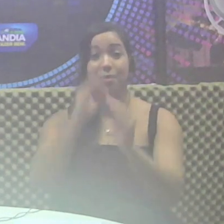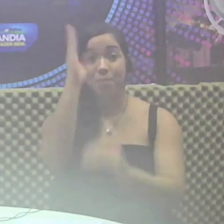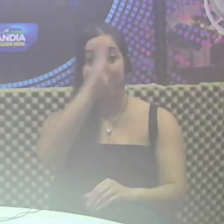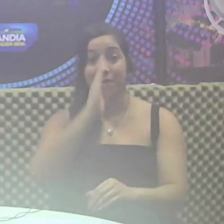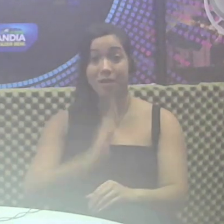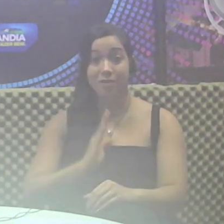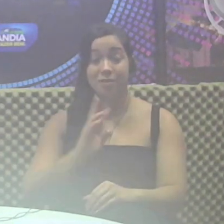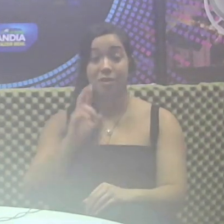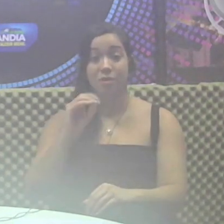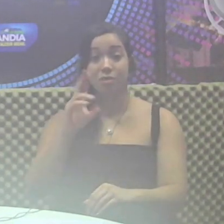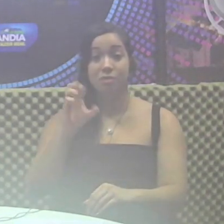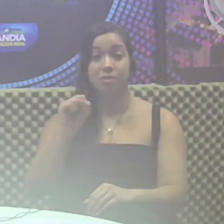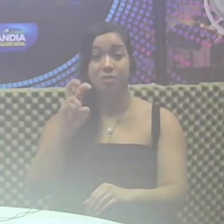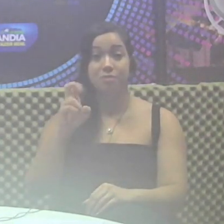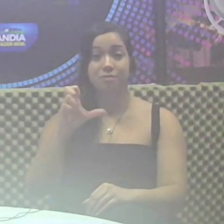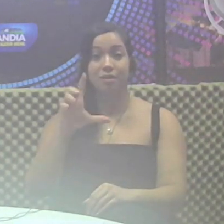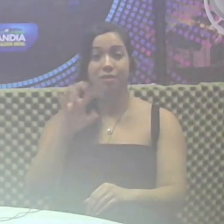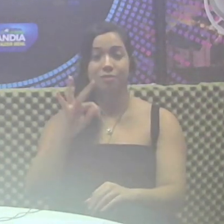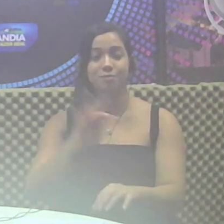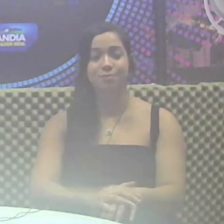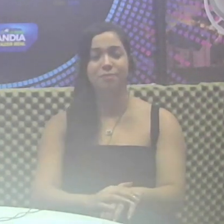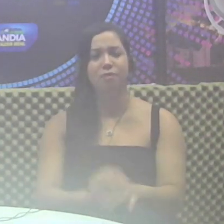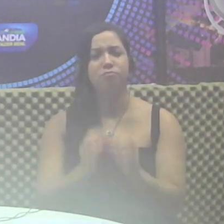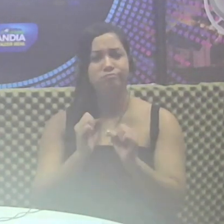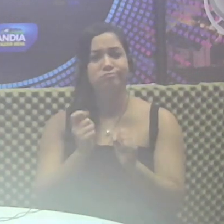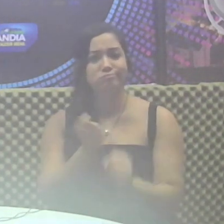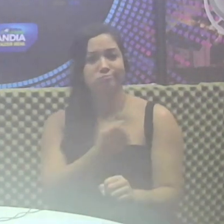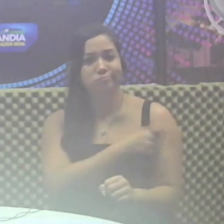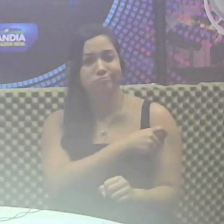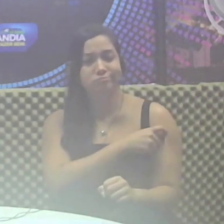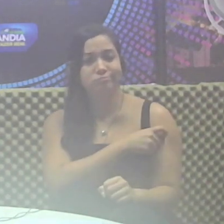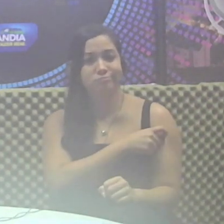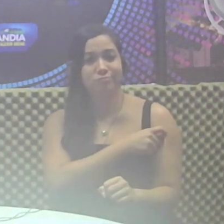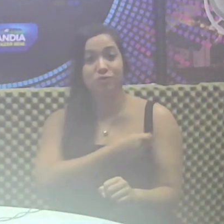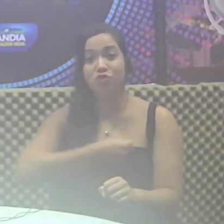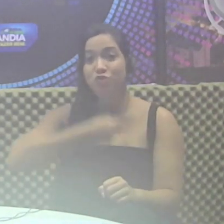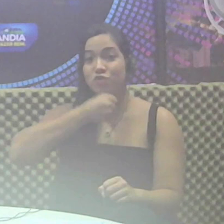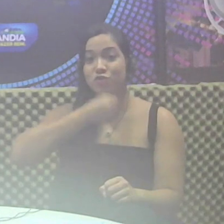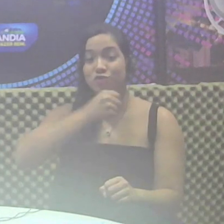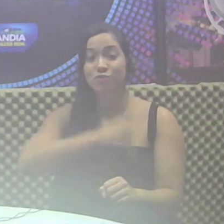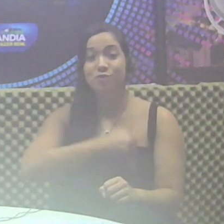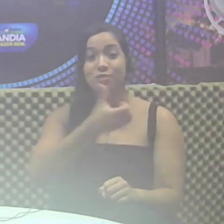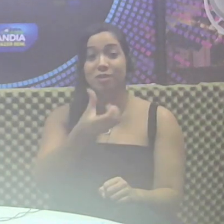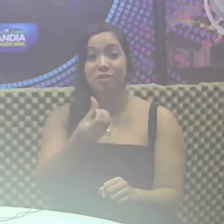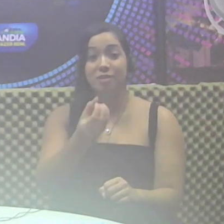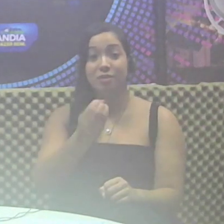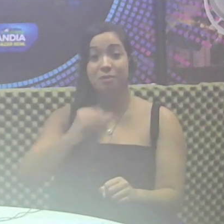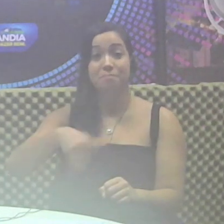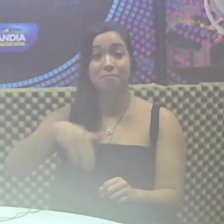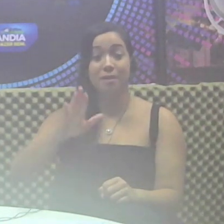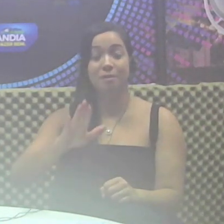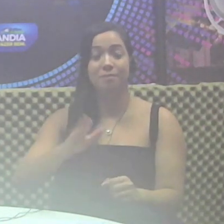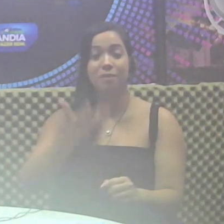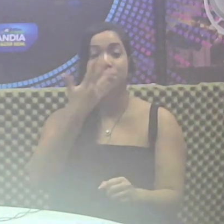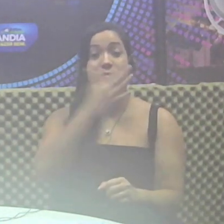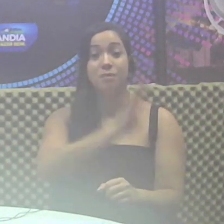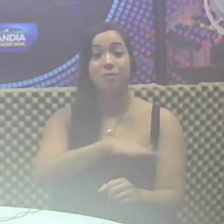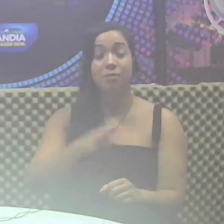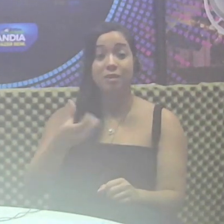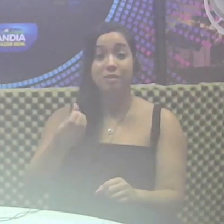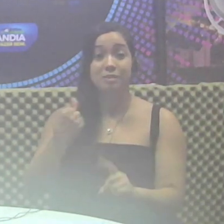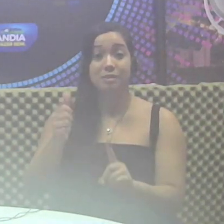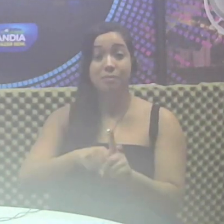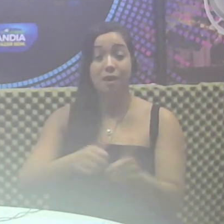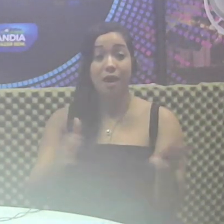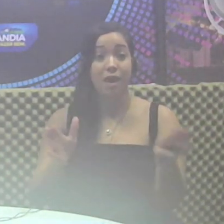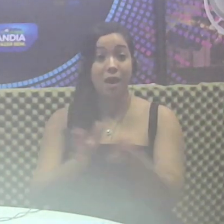e Roosevelt. Podem receber as doses idosos com 60 anos ou mais, crianças de 6 meses a menores